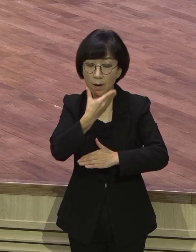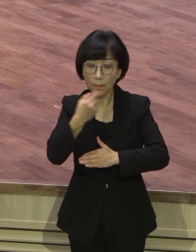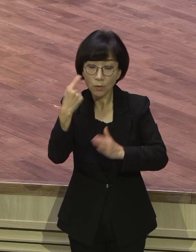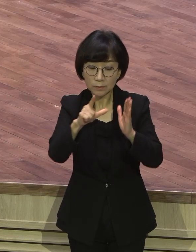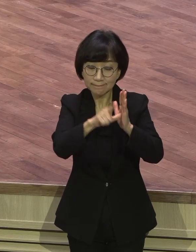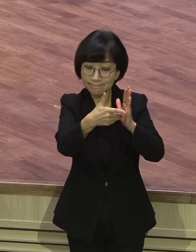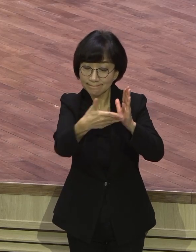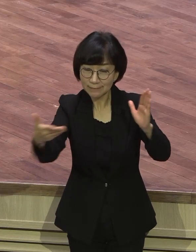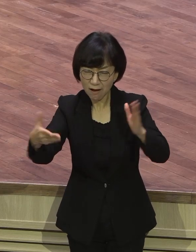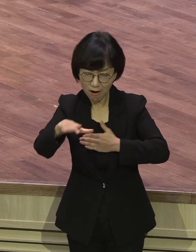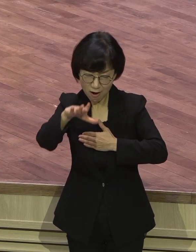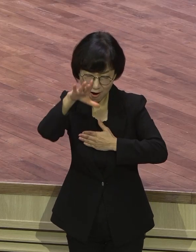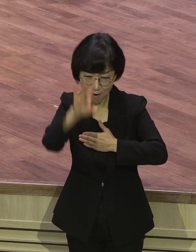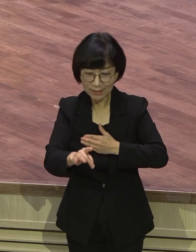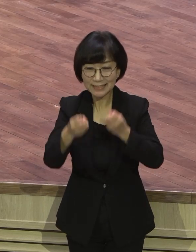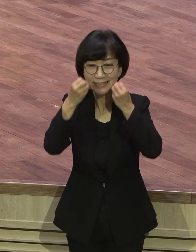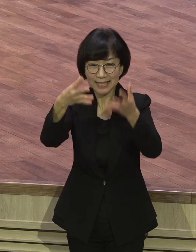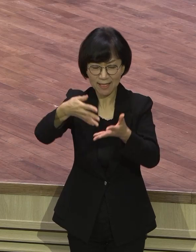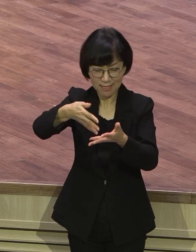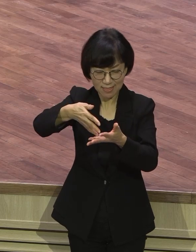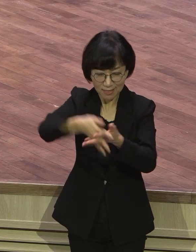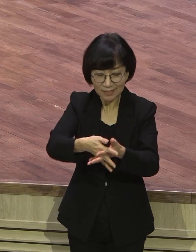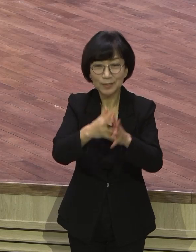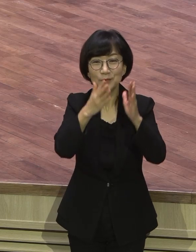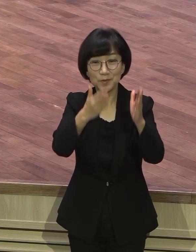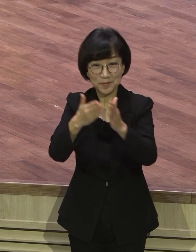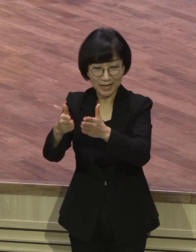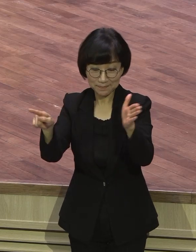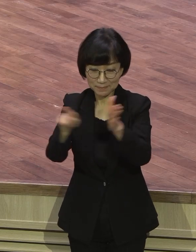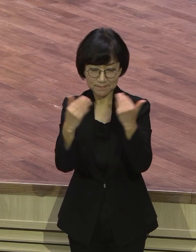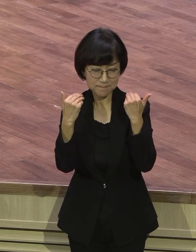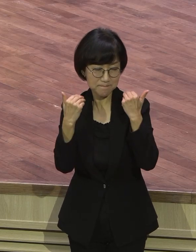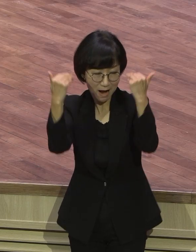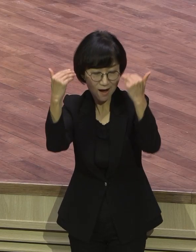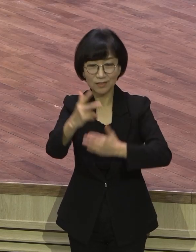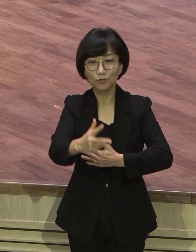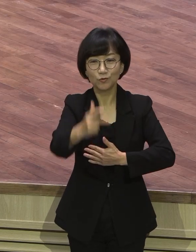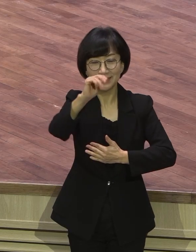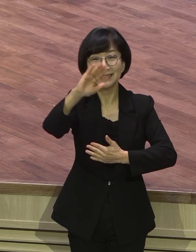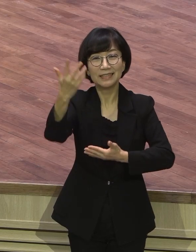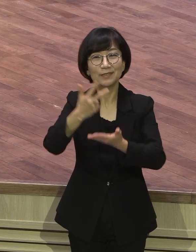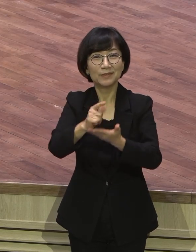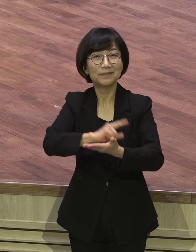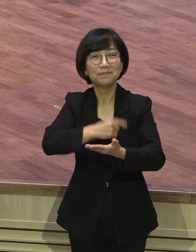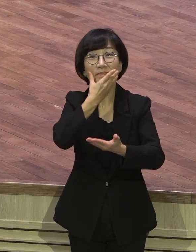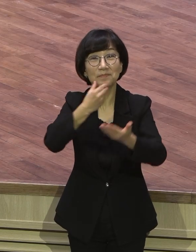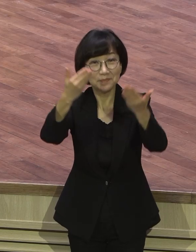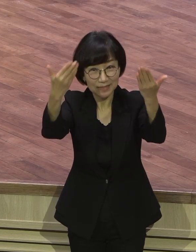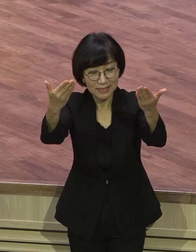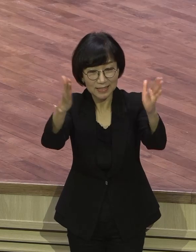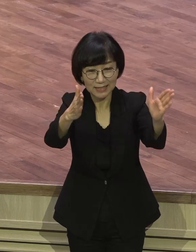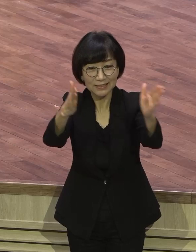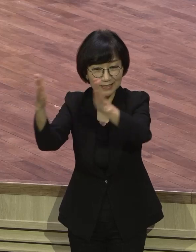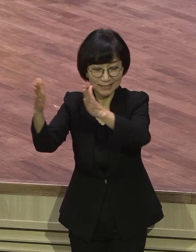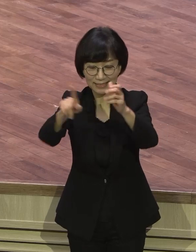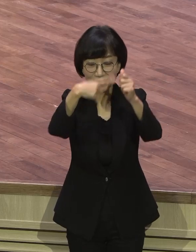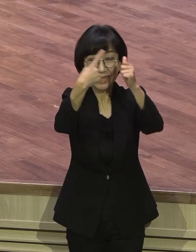새 틀을 갖추는 그런 믿음 성장에 주일되기를 주행으로 축복합니다. 그럼 첫째로